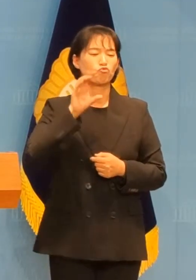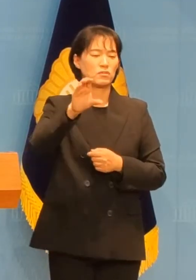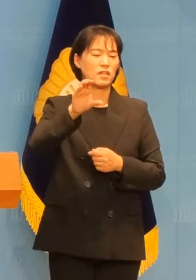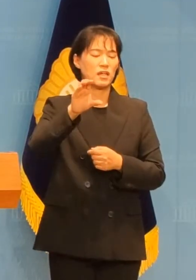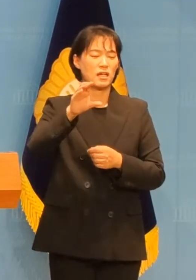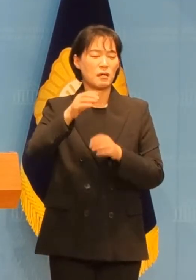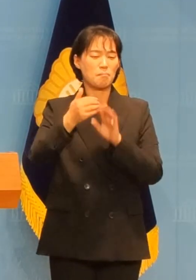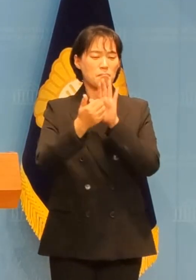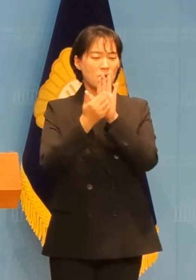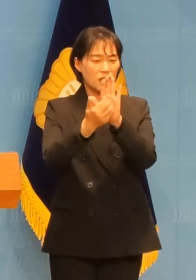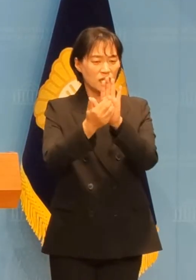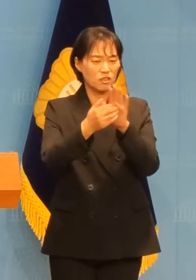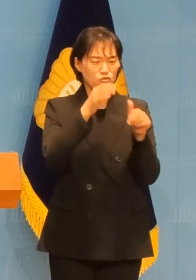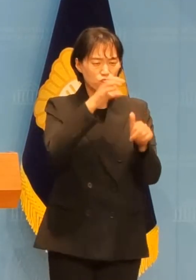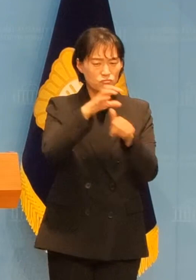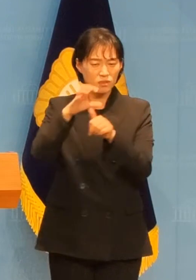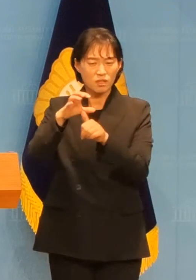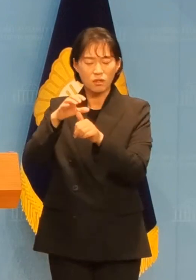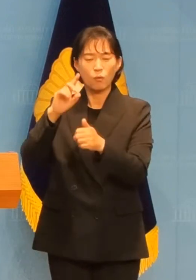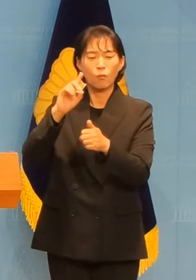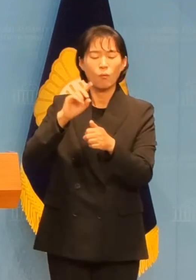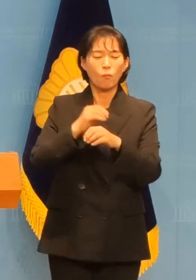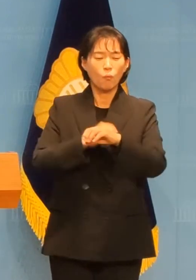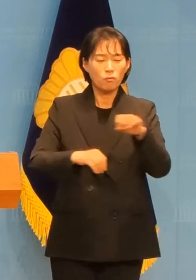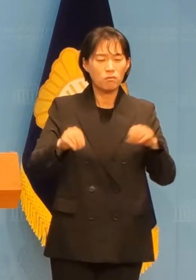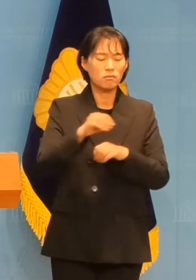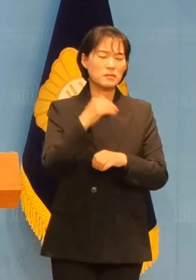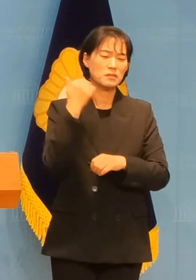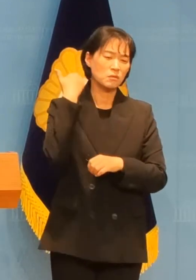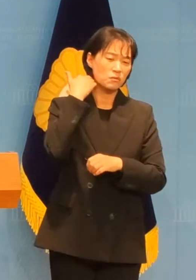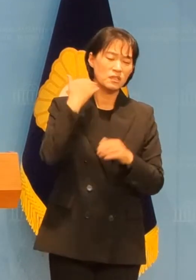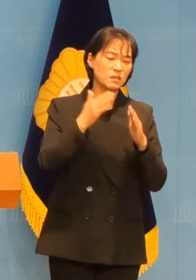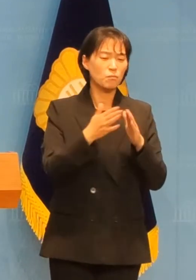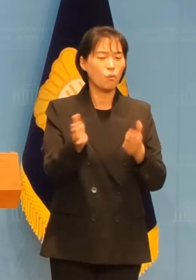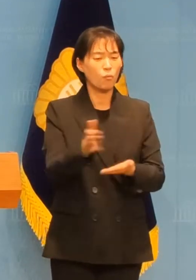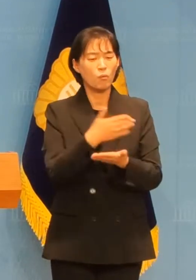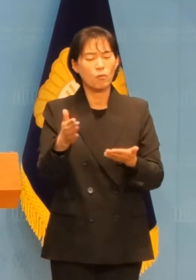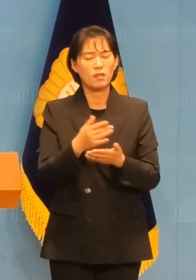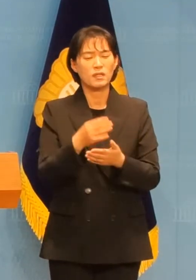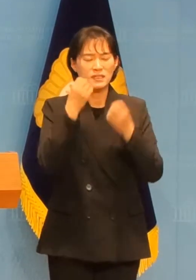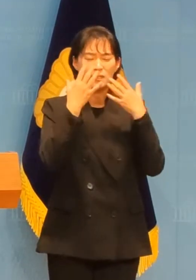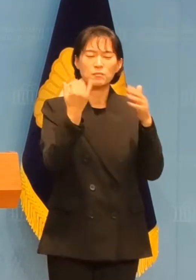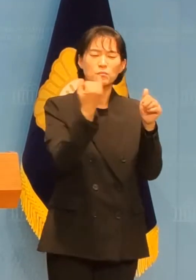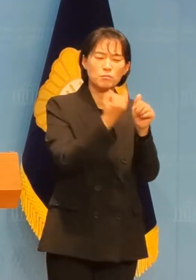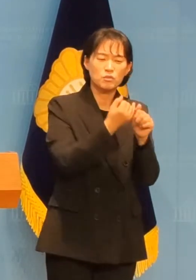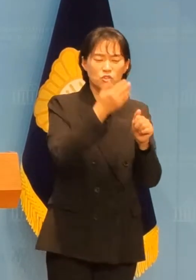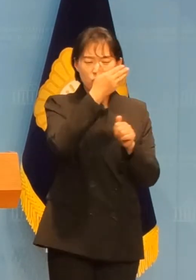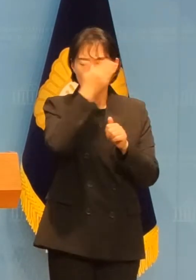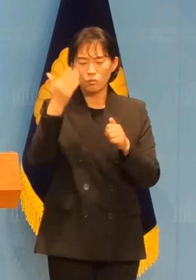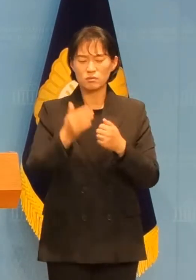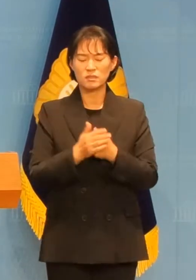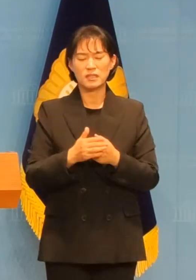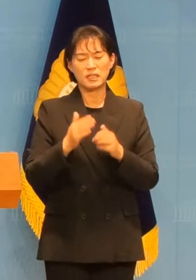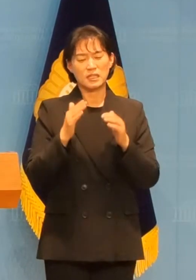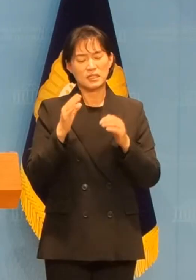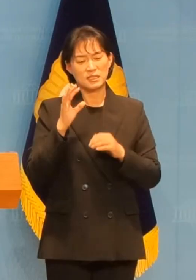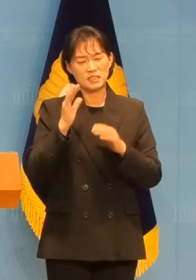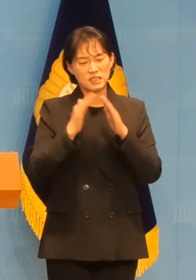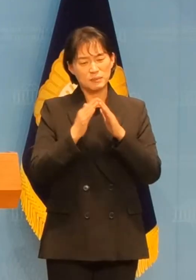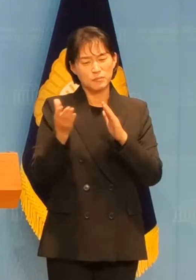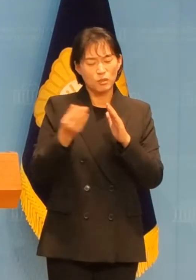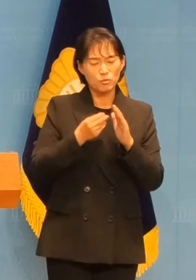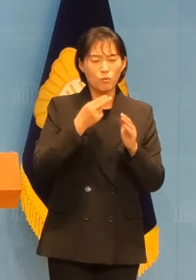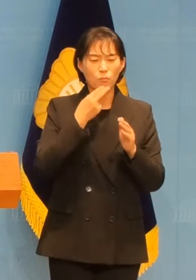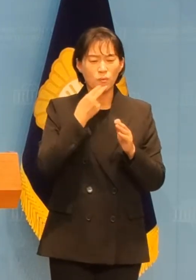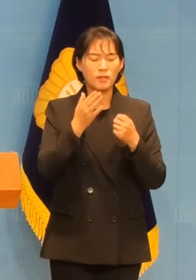더 씌운 결과 전세 매물은 말라붙고 신혼부부와 청년, 서민 등은 전세 대출 한도가 줄어